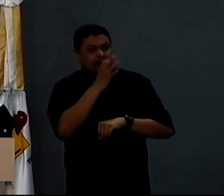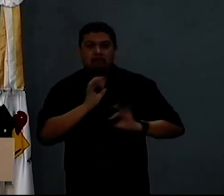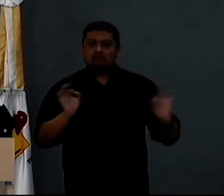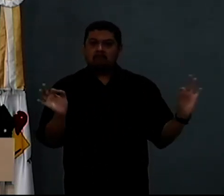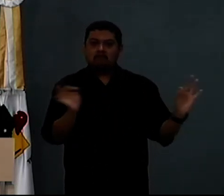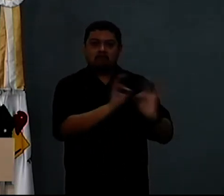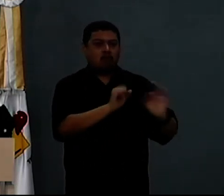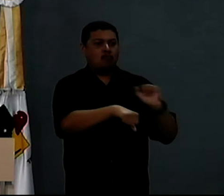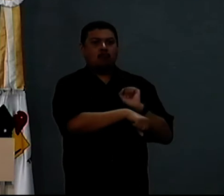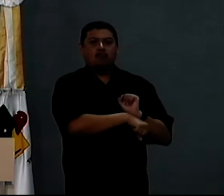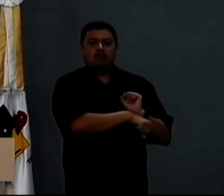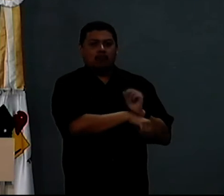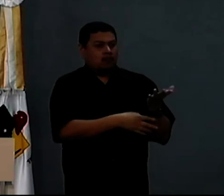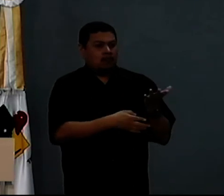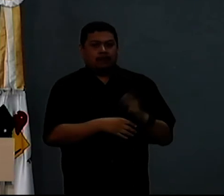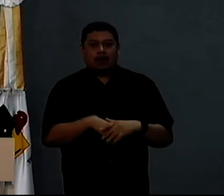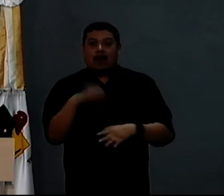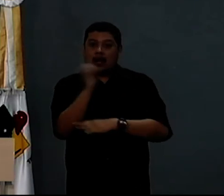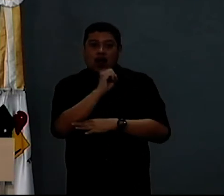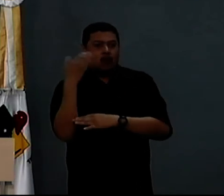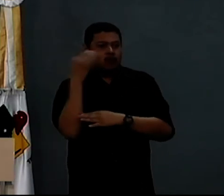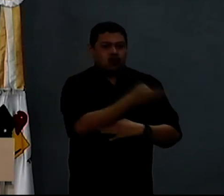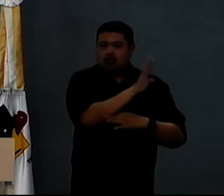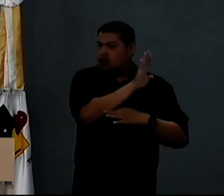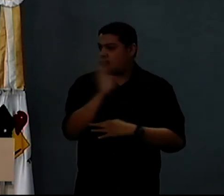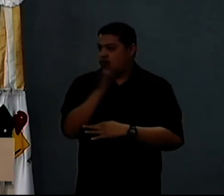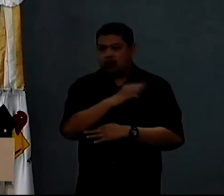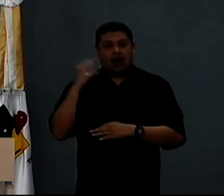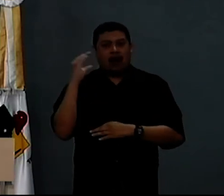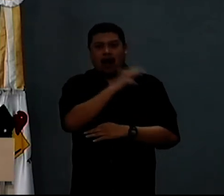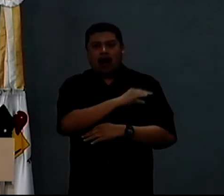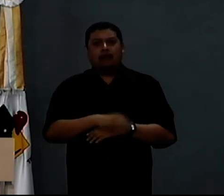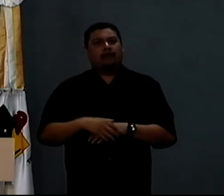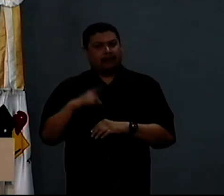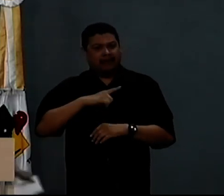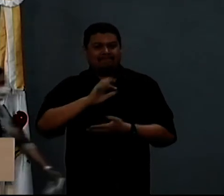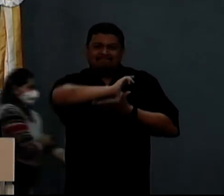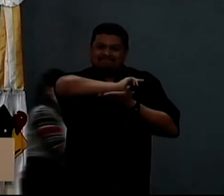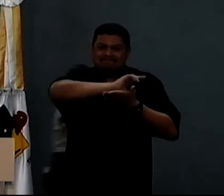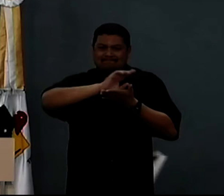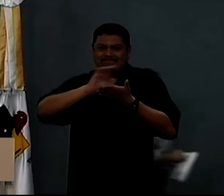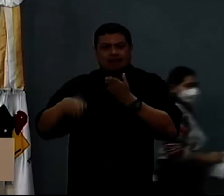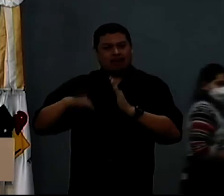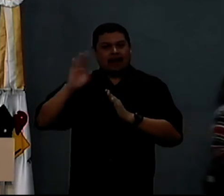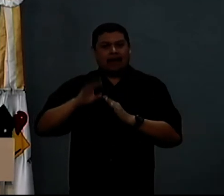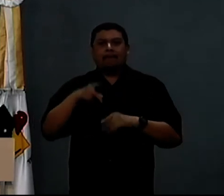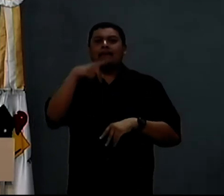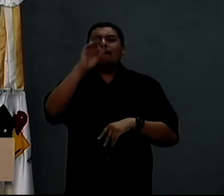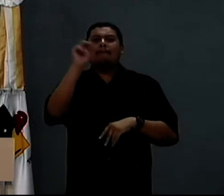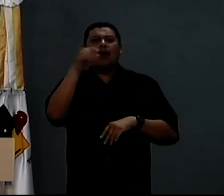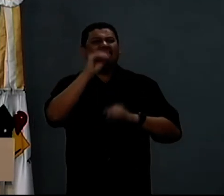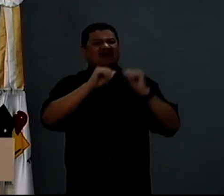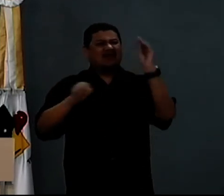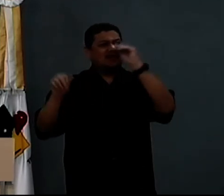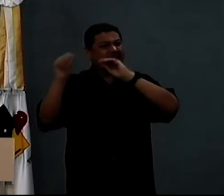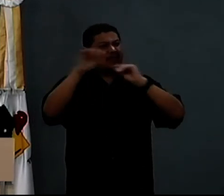acontecer, o fluxo de veículo é muito grande ali na Avenida Paraná, aumentou-se muito, muita poeira, e aí onde é que nós temos